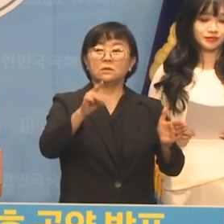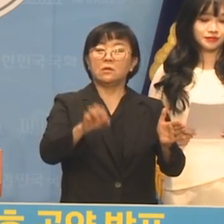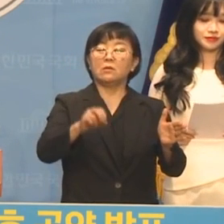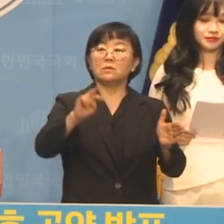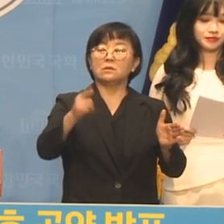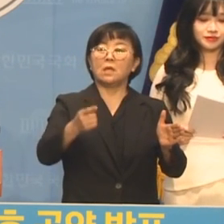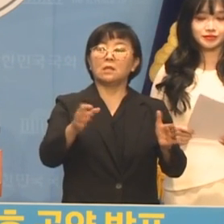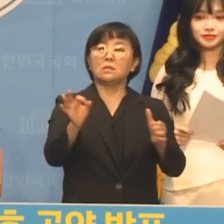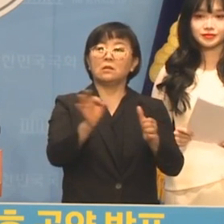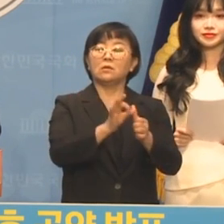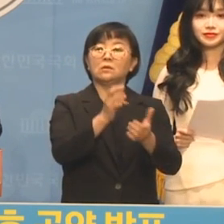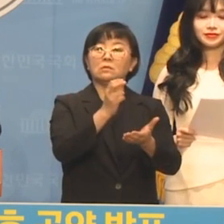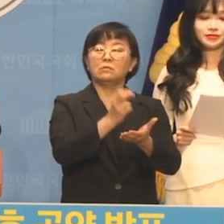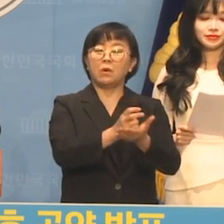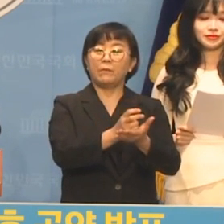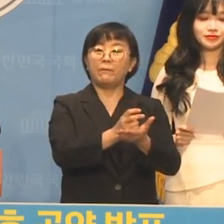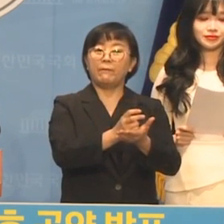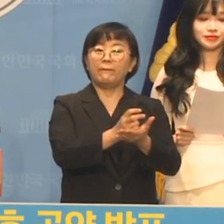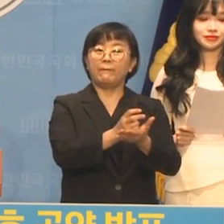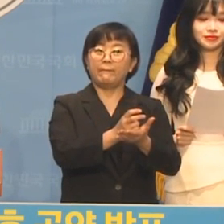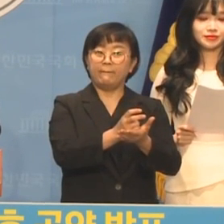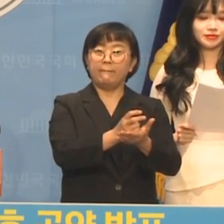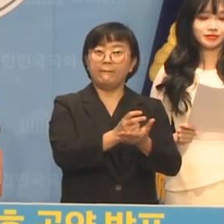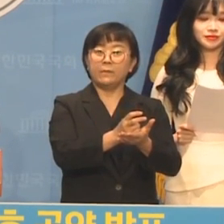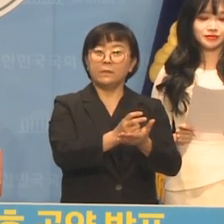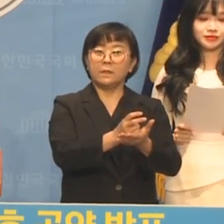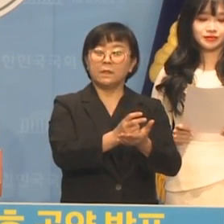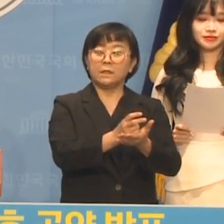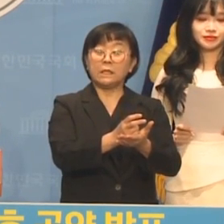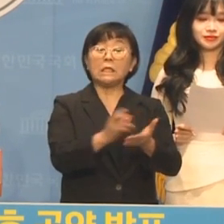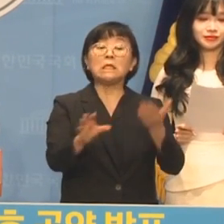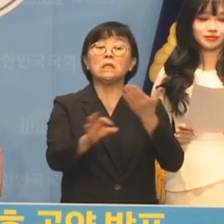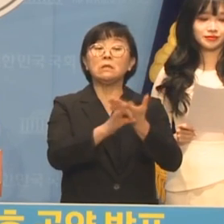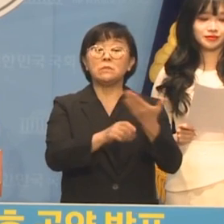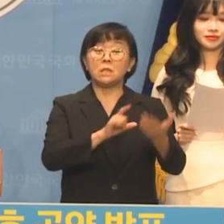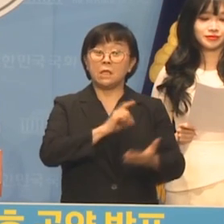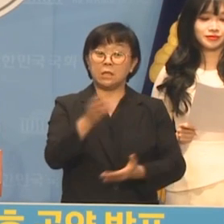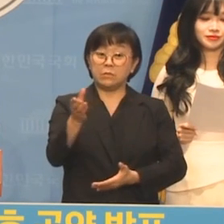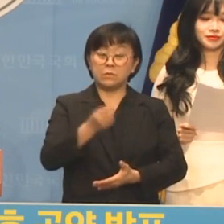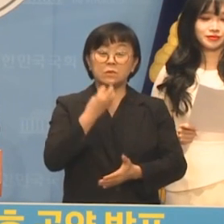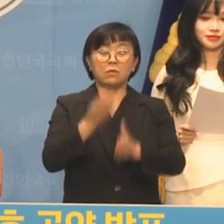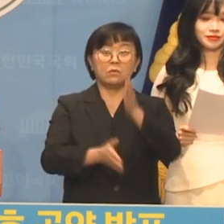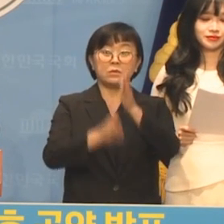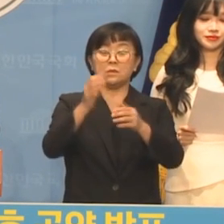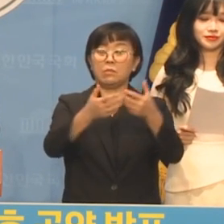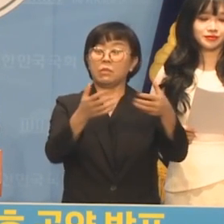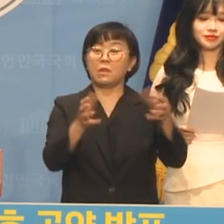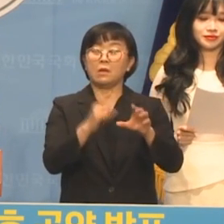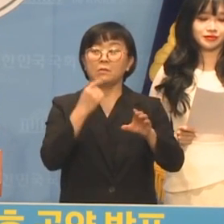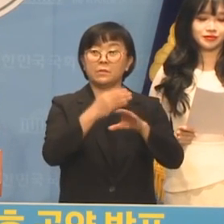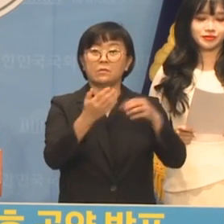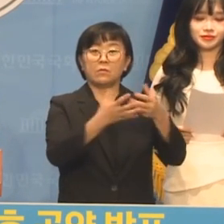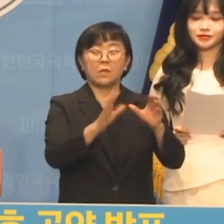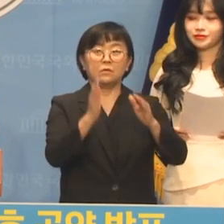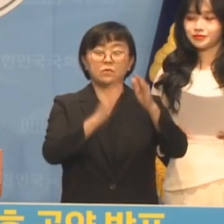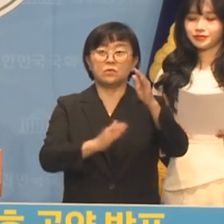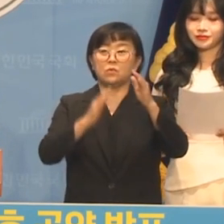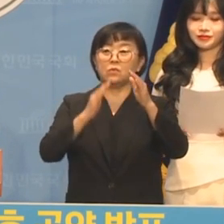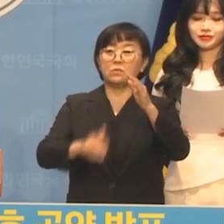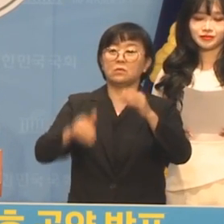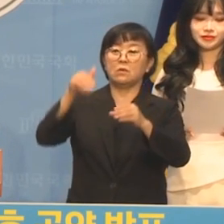청산연금법 가칭입니다. 가칭 청산연금법을 저희 더불어민주당 서울시당이 총선